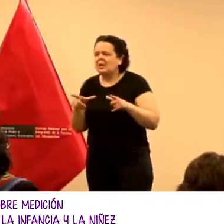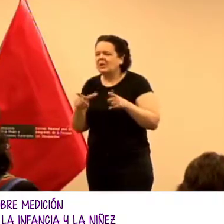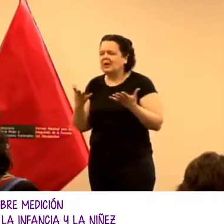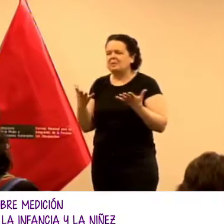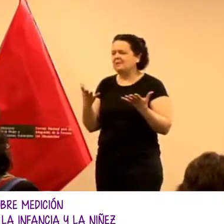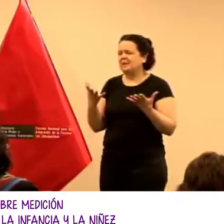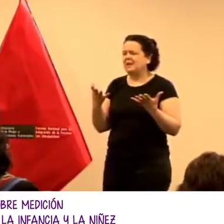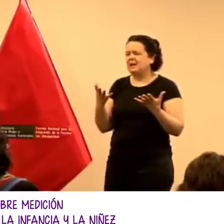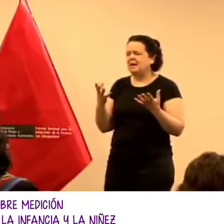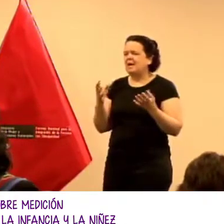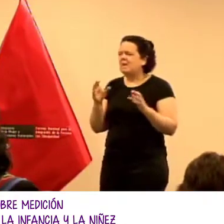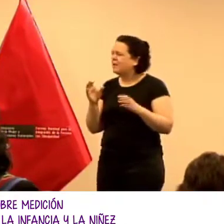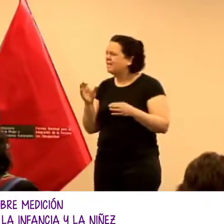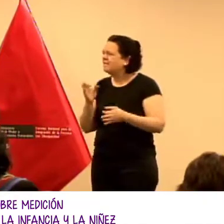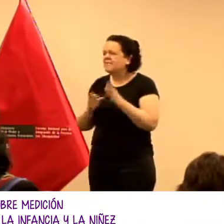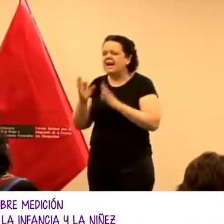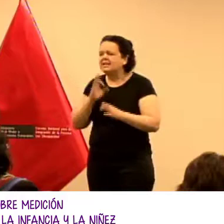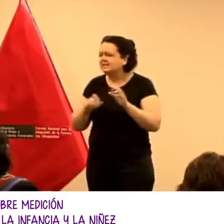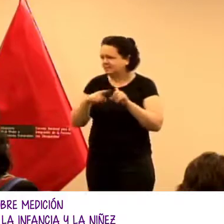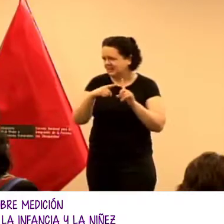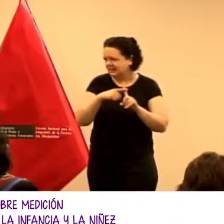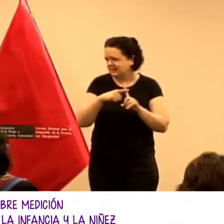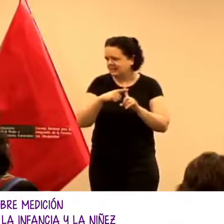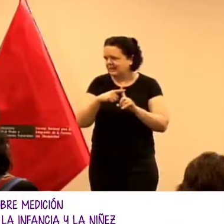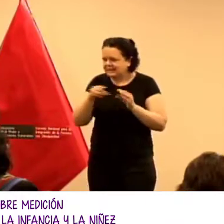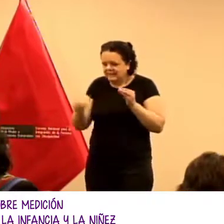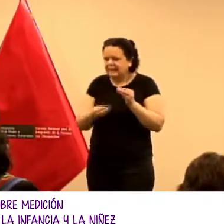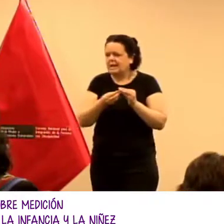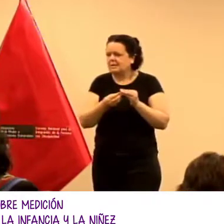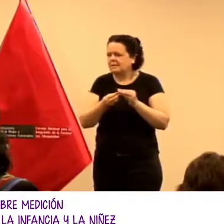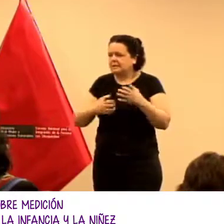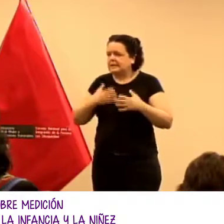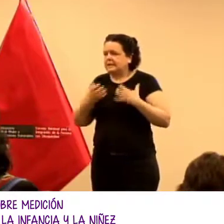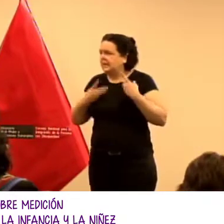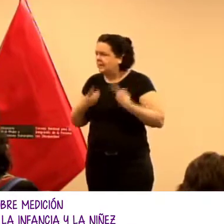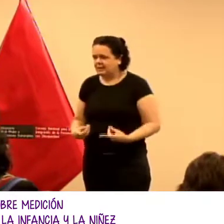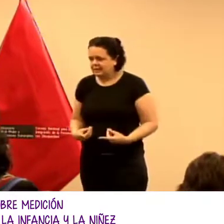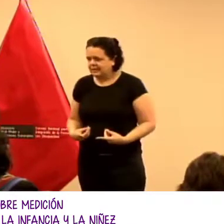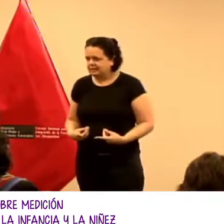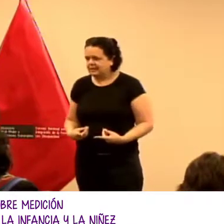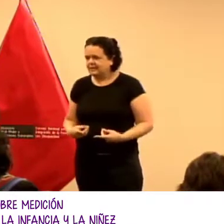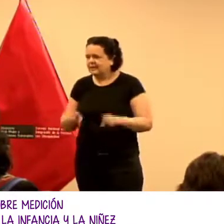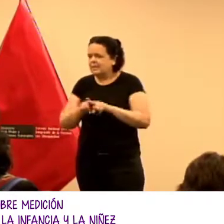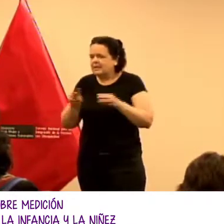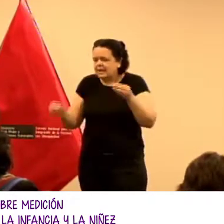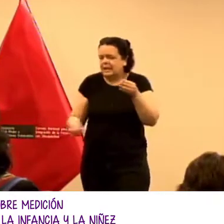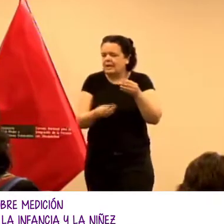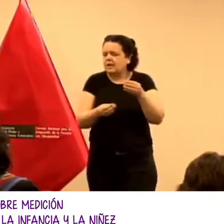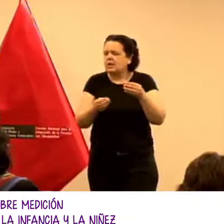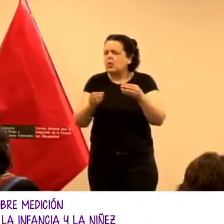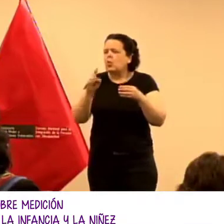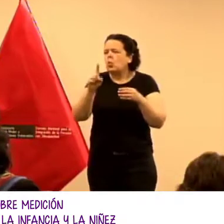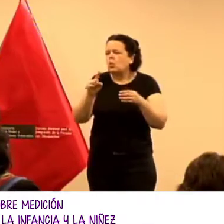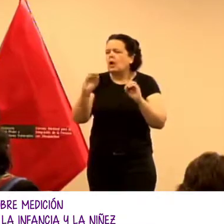falsos positivos? Si agregamos en la pregunta sobre ansiedad y depresión también una o varias veces a